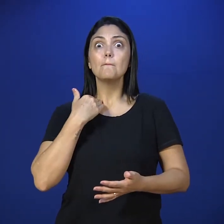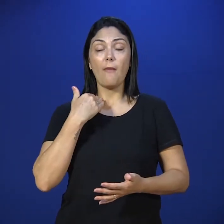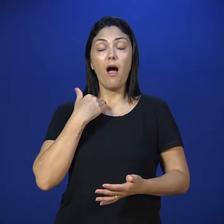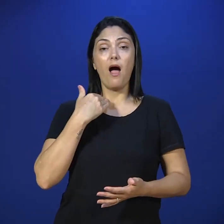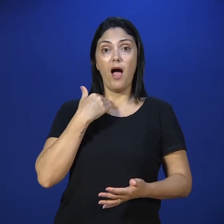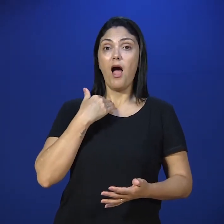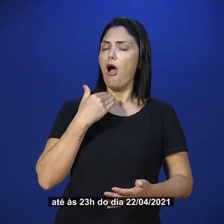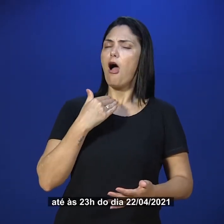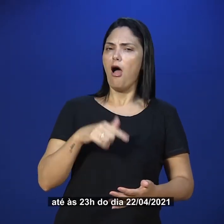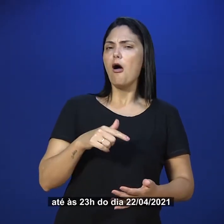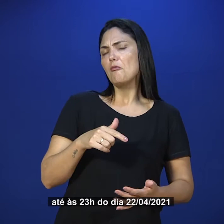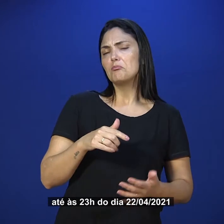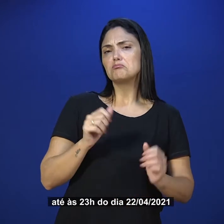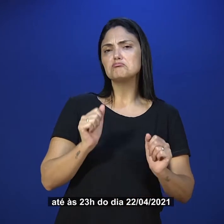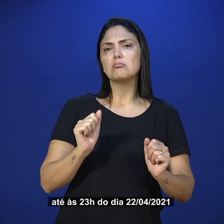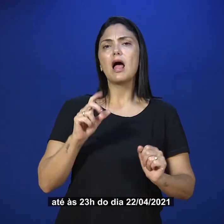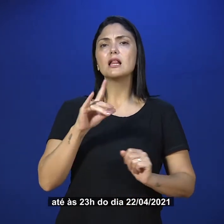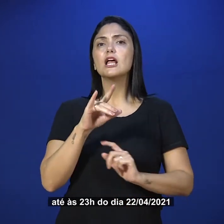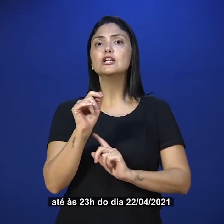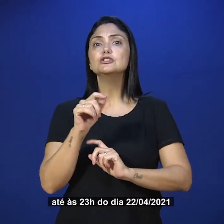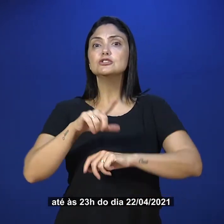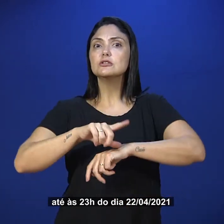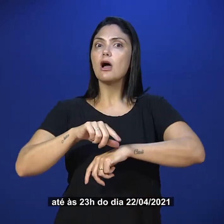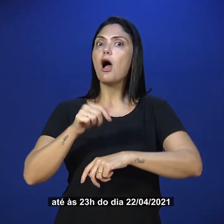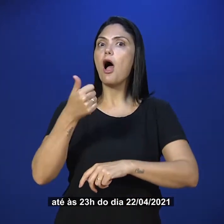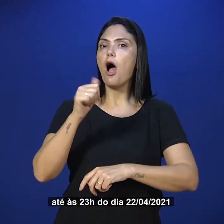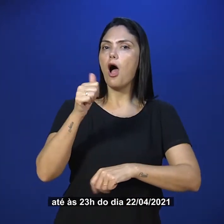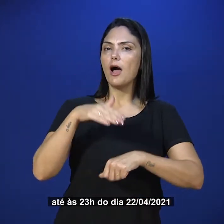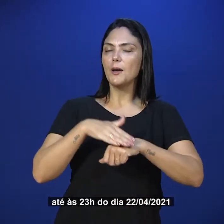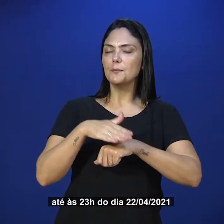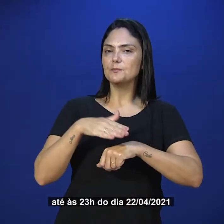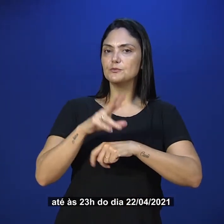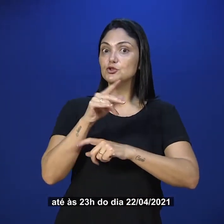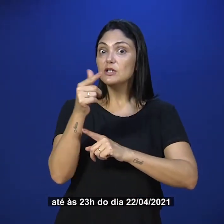de compensação até às 23 horas do dia